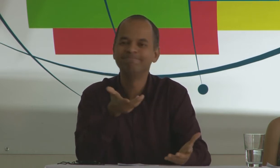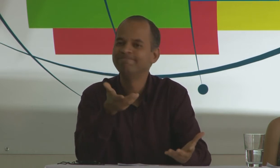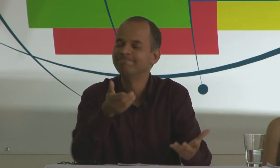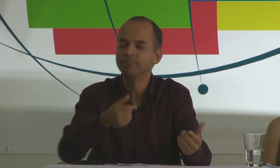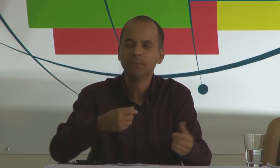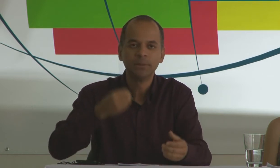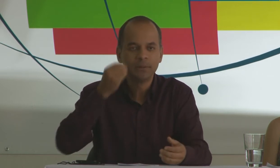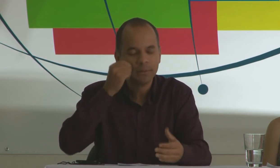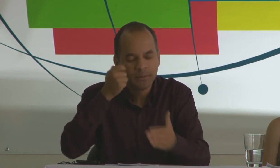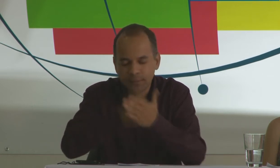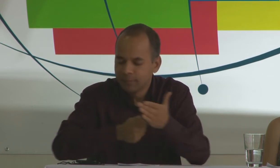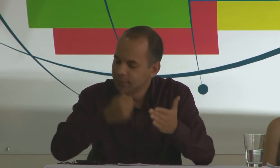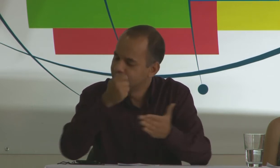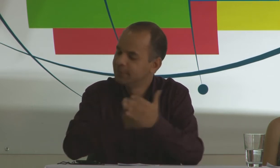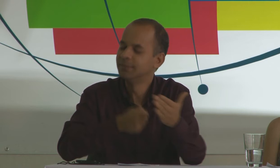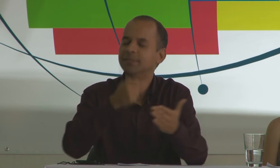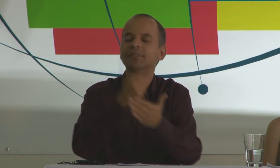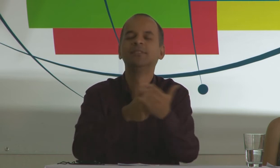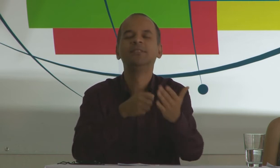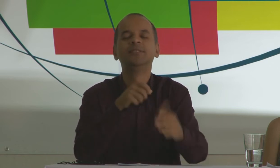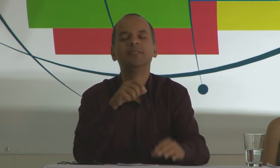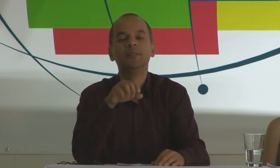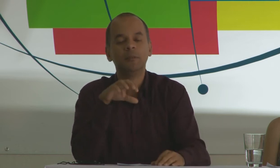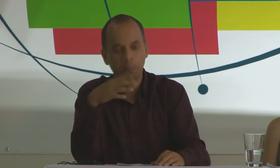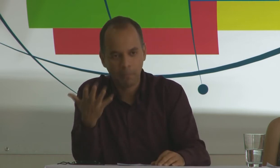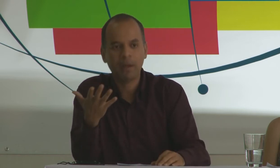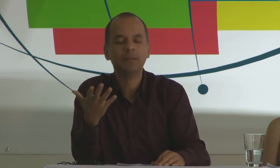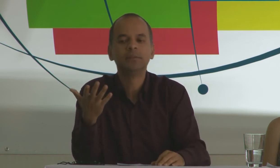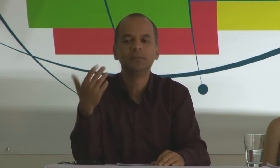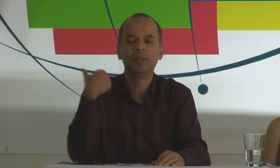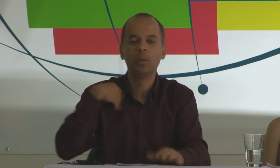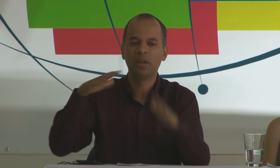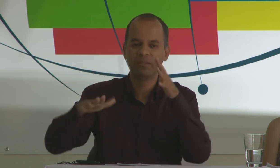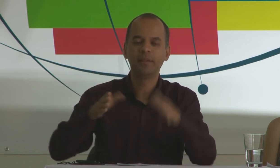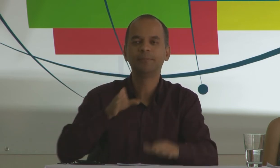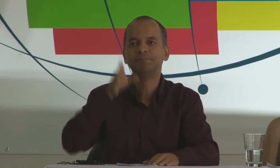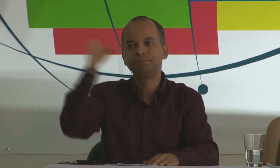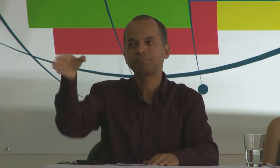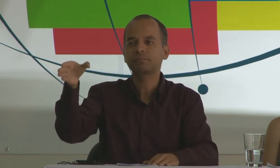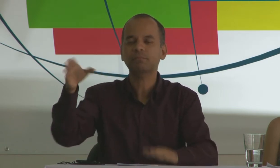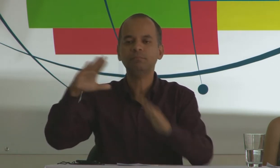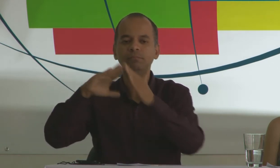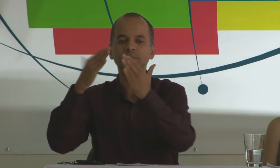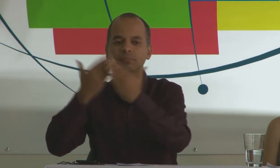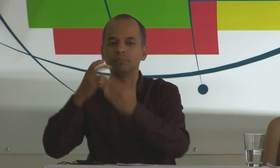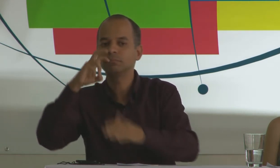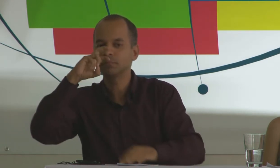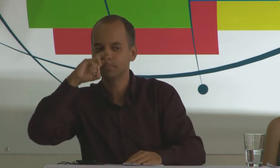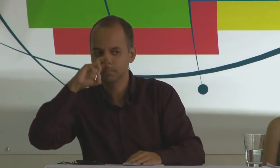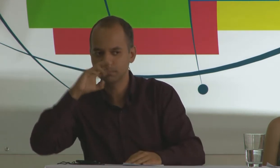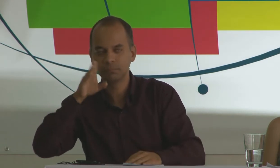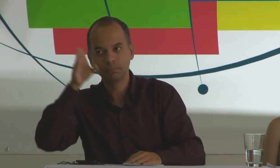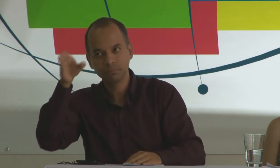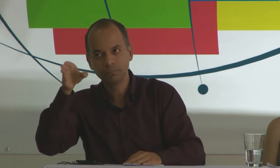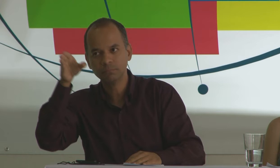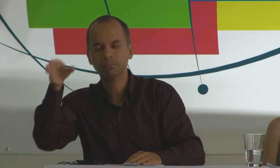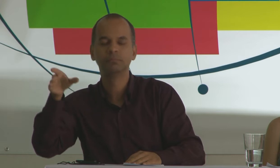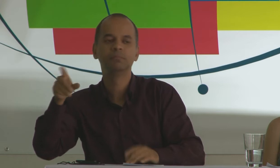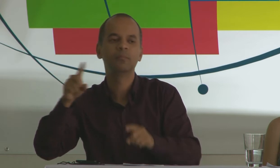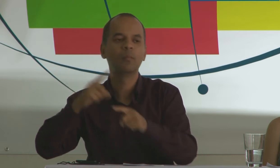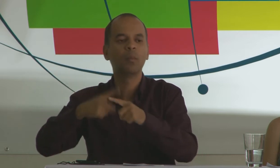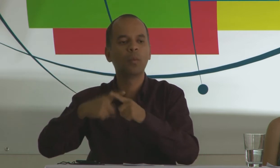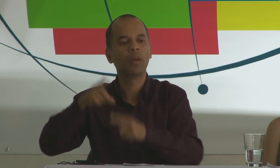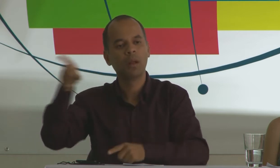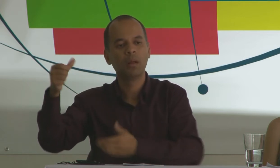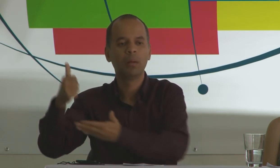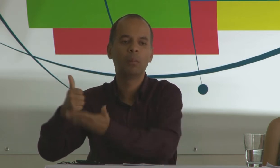série, até a quinta e o sexto ano, então. Então, eu continuei insistindo para conseguir seguir. Voltei